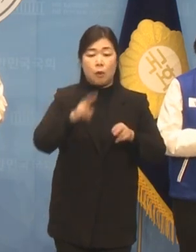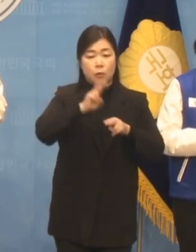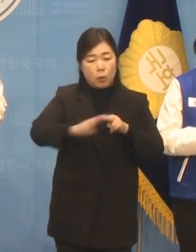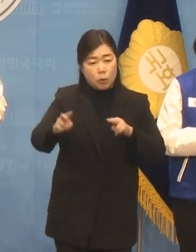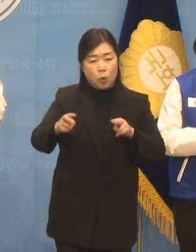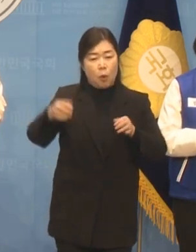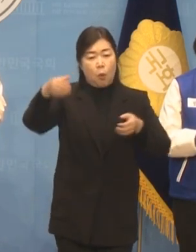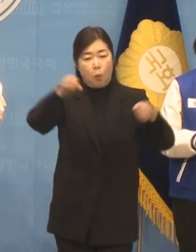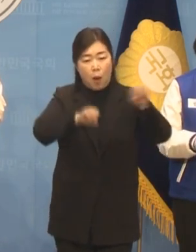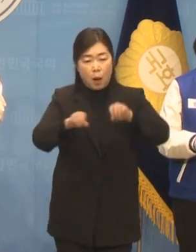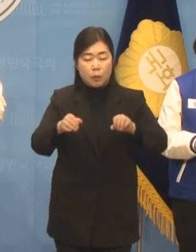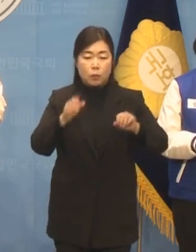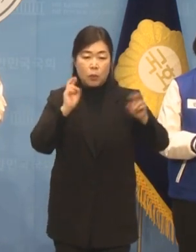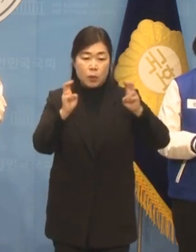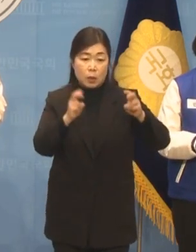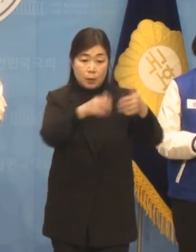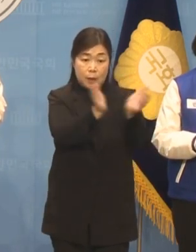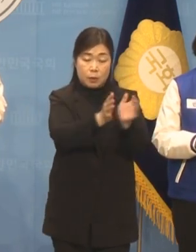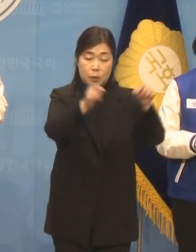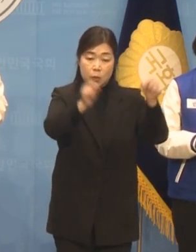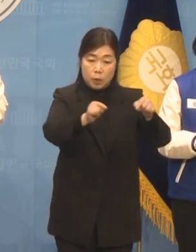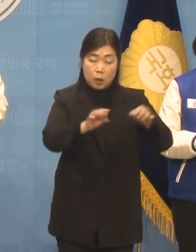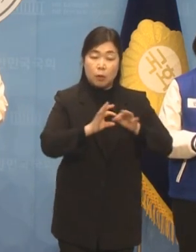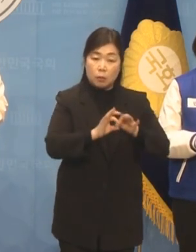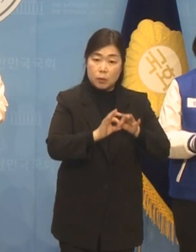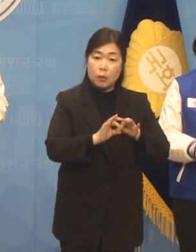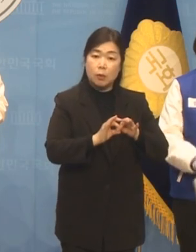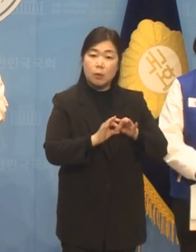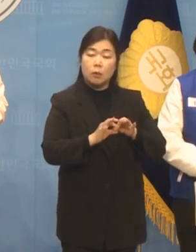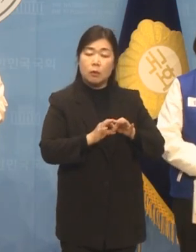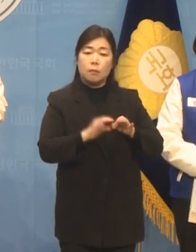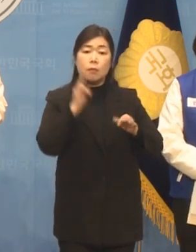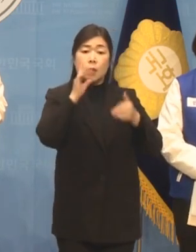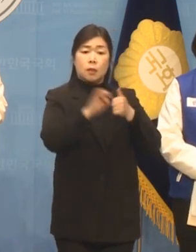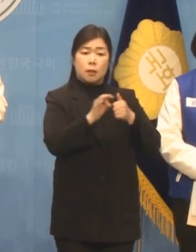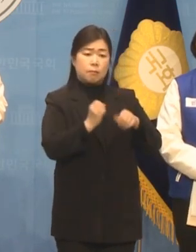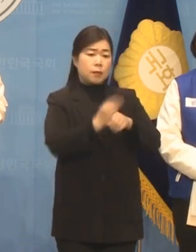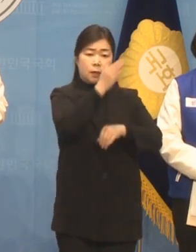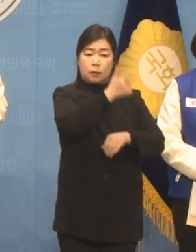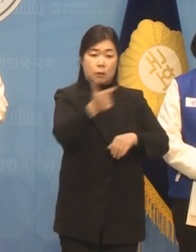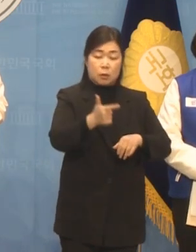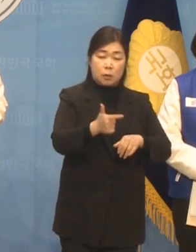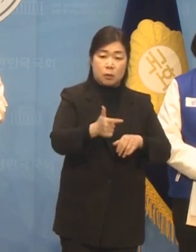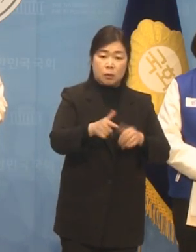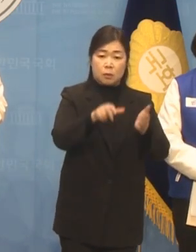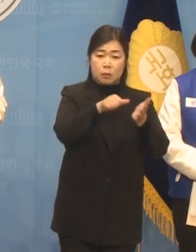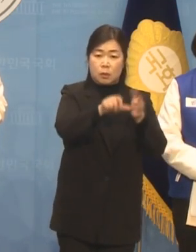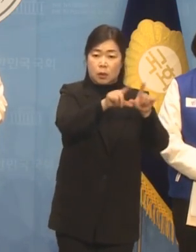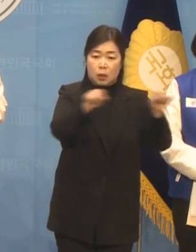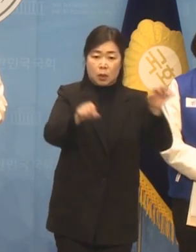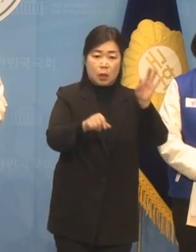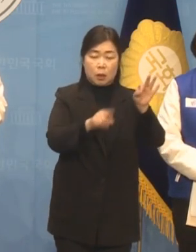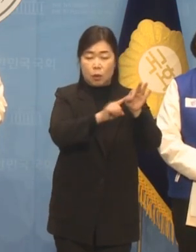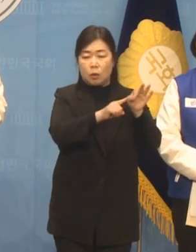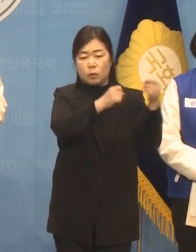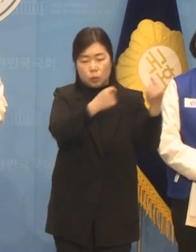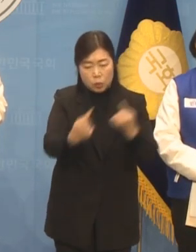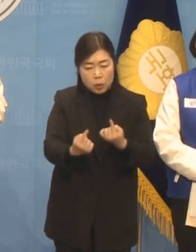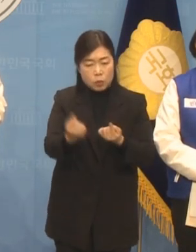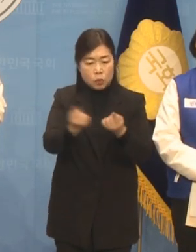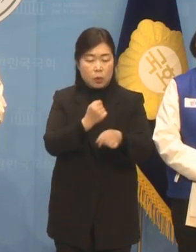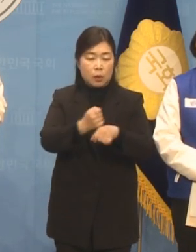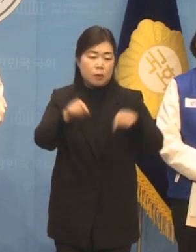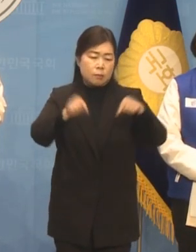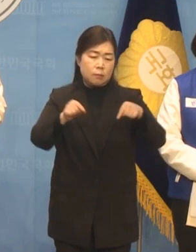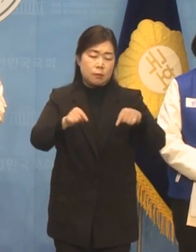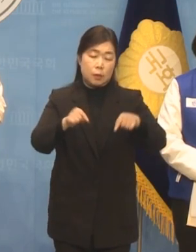석유화학 회사 등과 단체 협상을 통해 가지고 그 지나치게 폭등한 그 원자재 가격들을 좀 내리는 그런 협상 같은 것들을 하자는